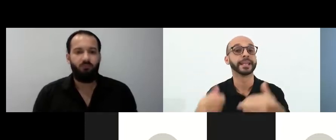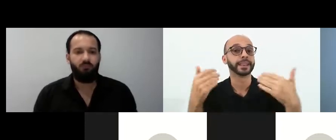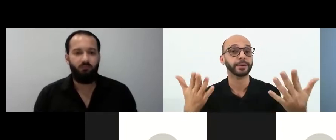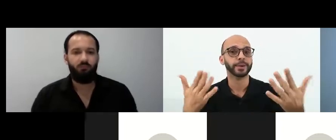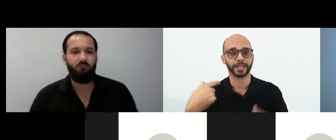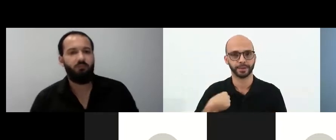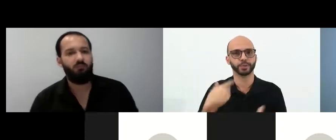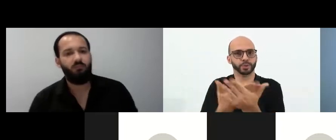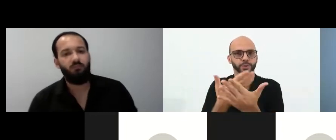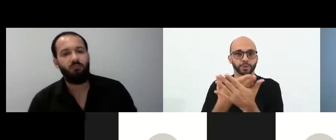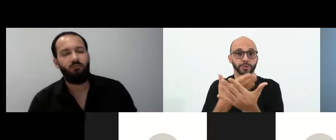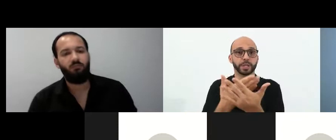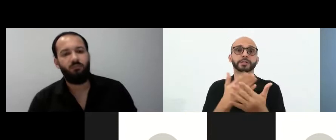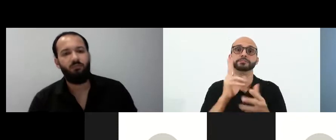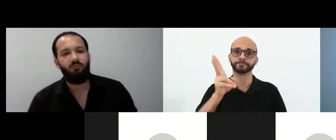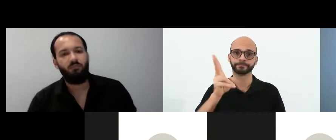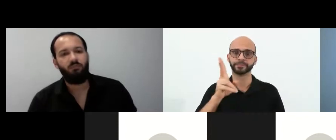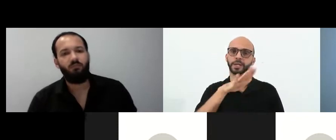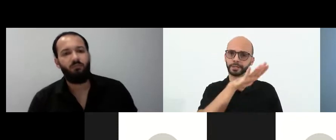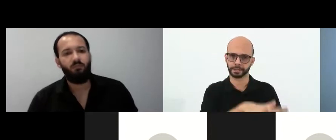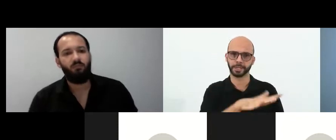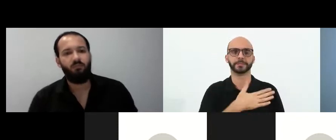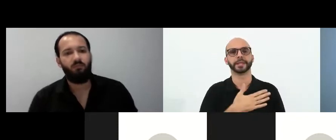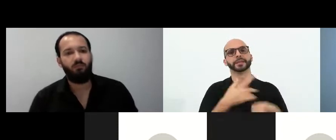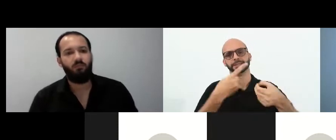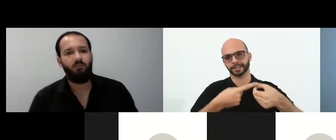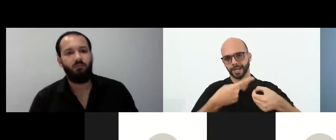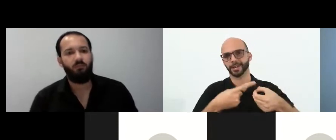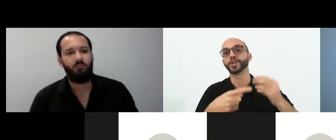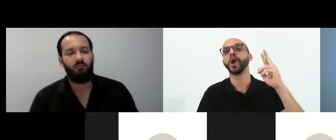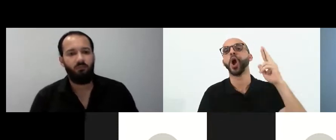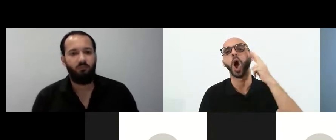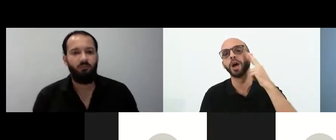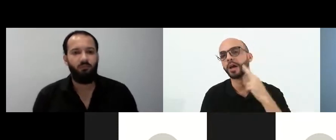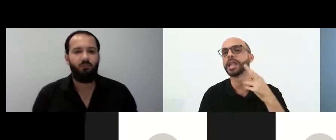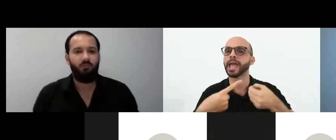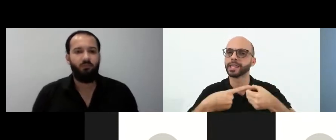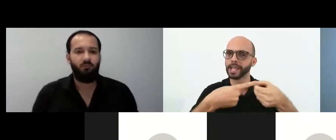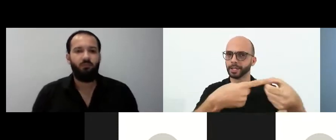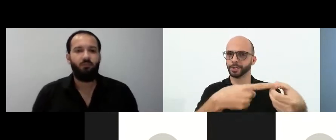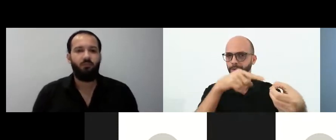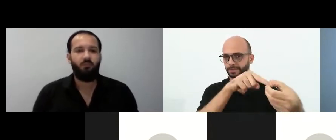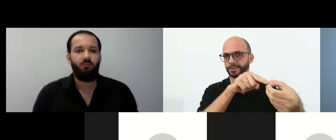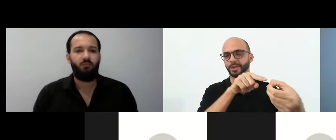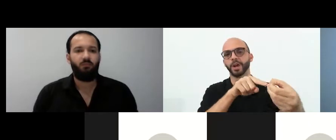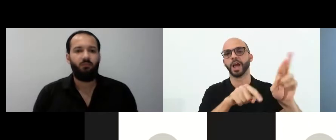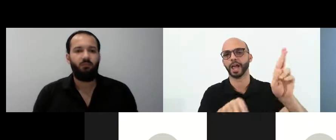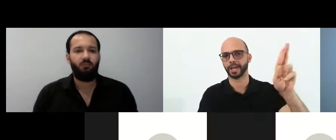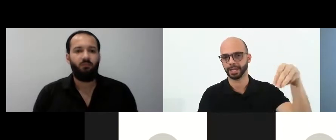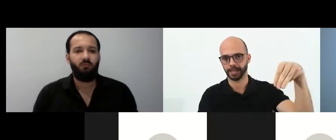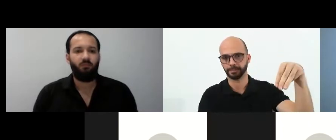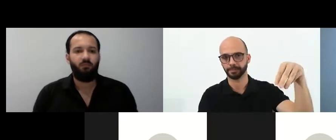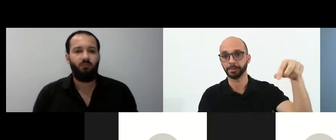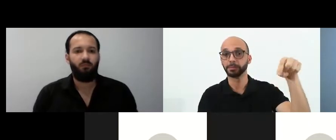não consegui ir estudar lá. Eu estudei na minha cidade, aqui em